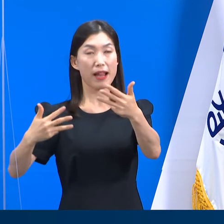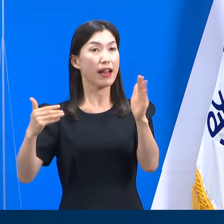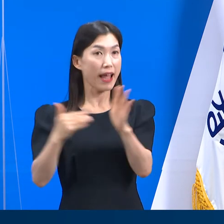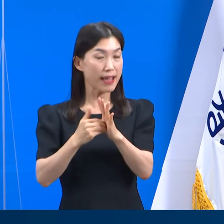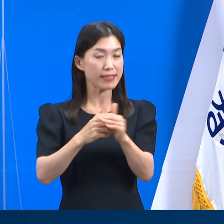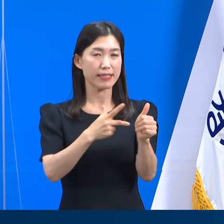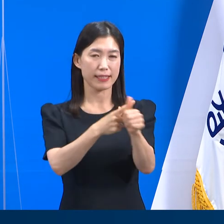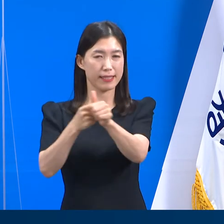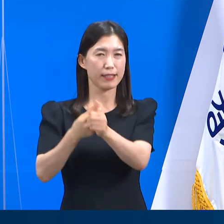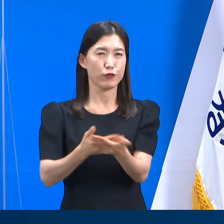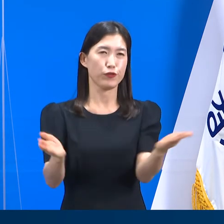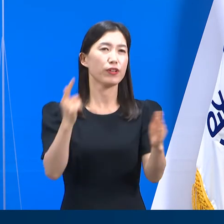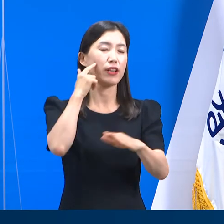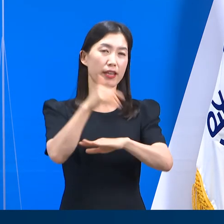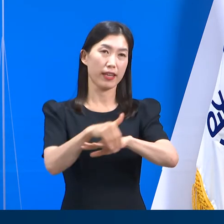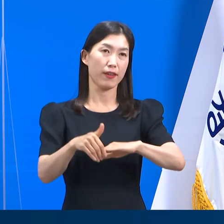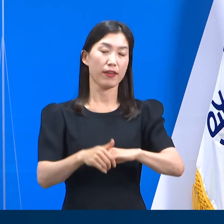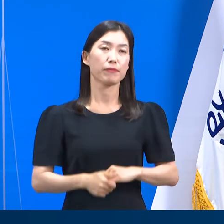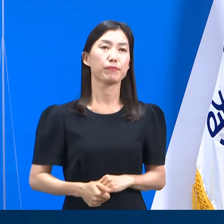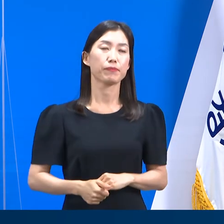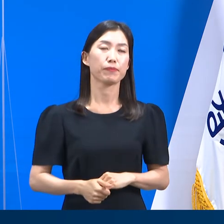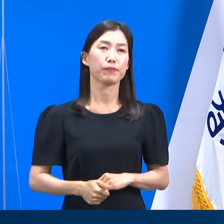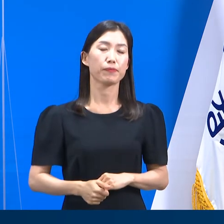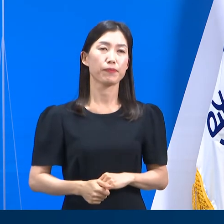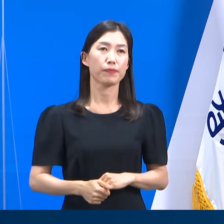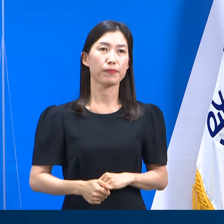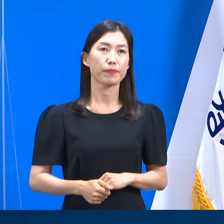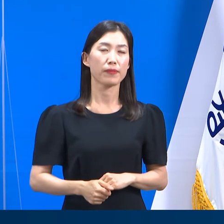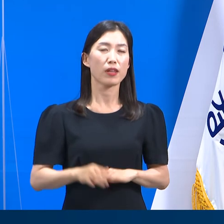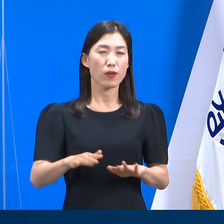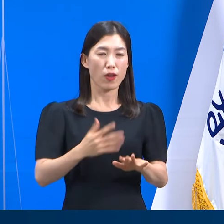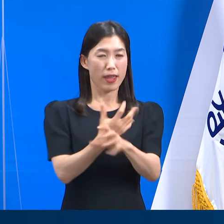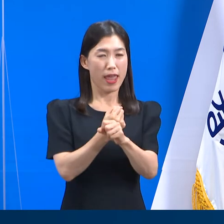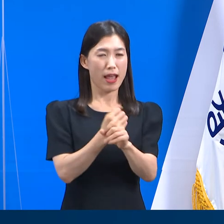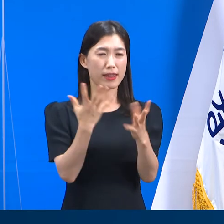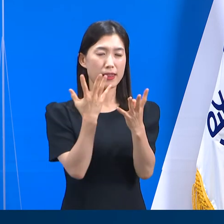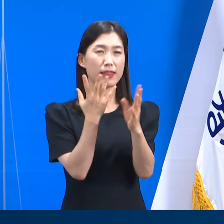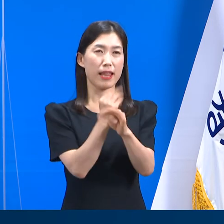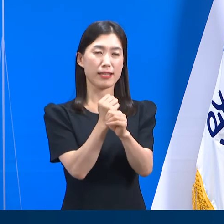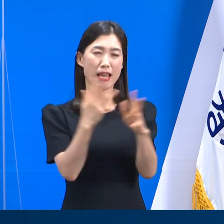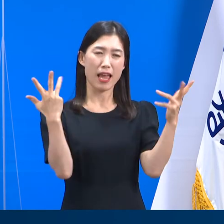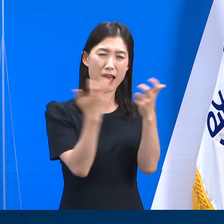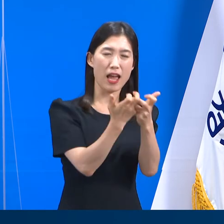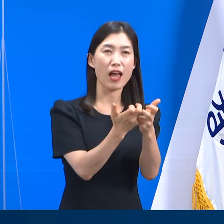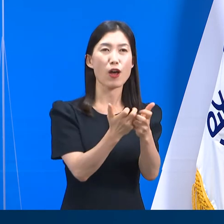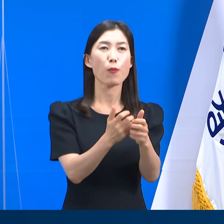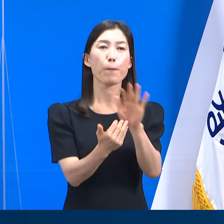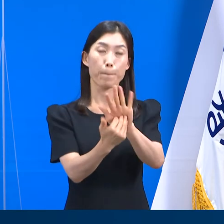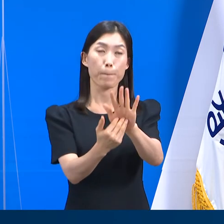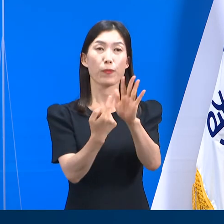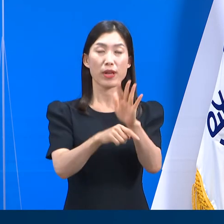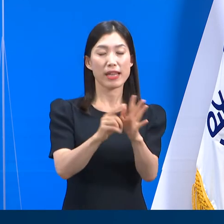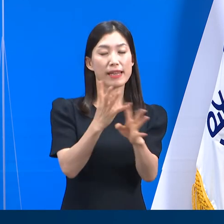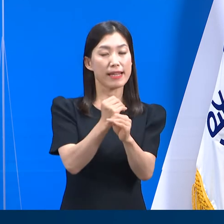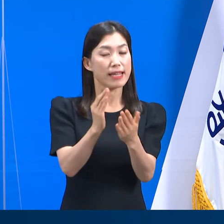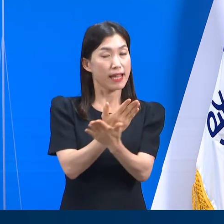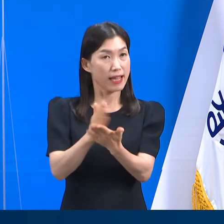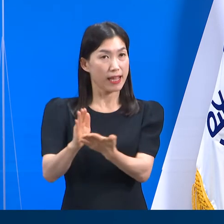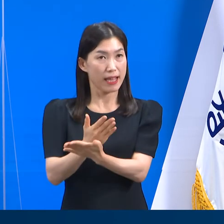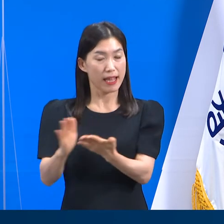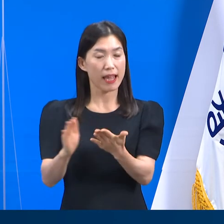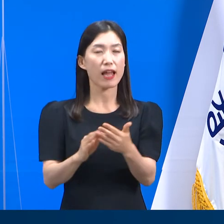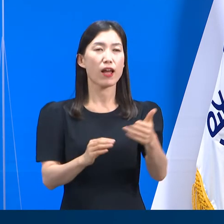접종 예정입니다. 예약자가 일시에 몰리는 것을 방지하기 위해 19일 20시부터 20일